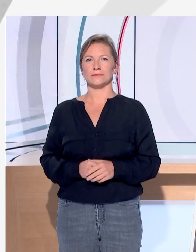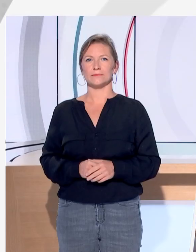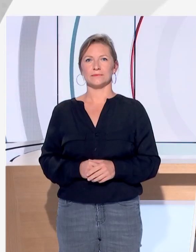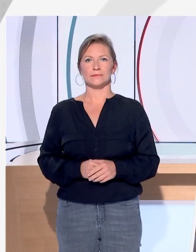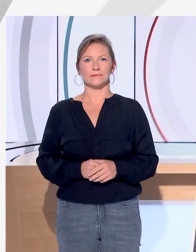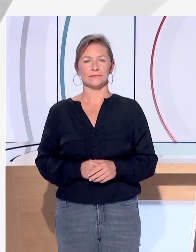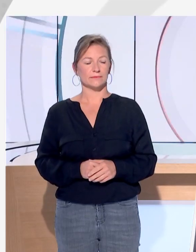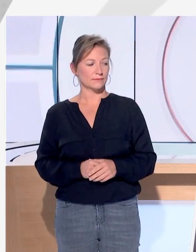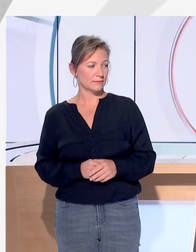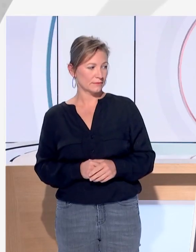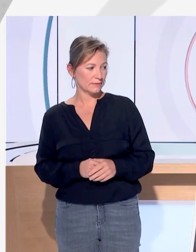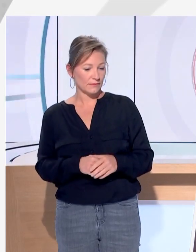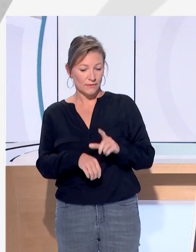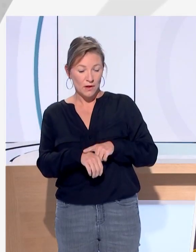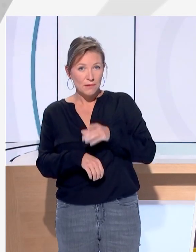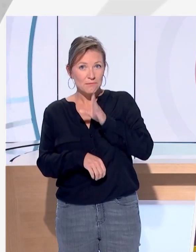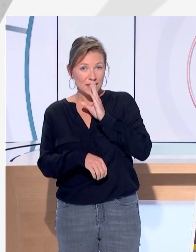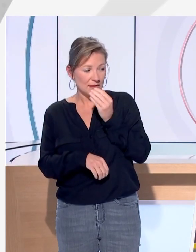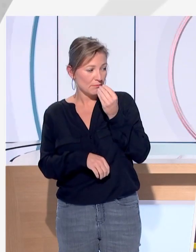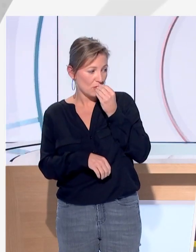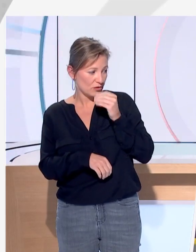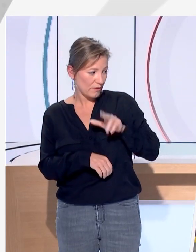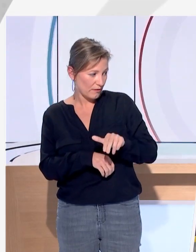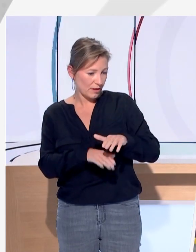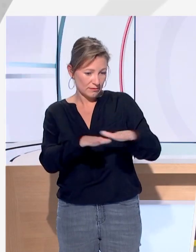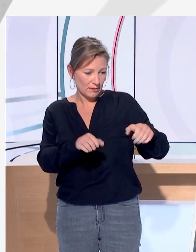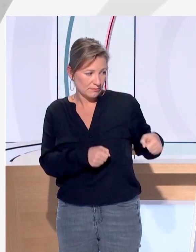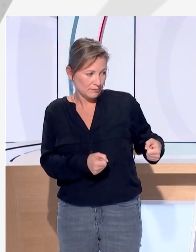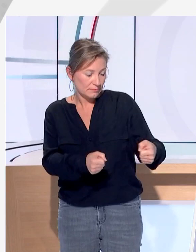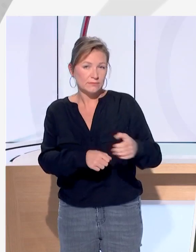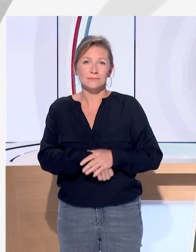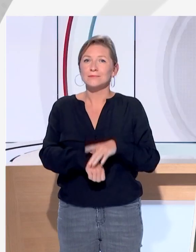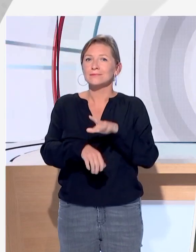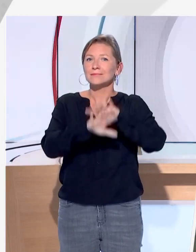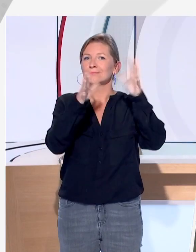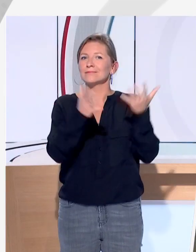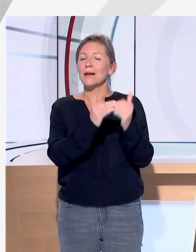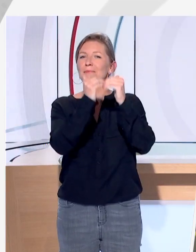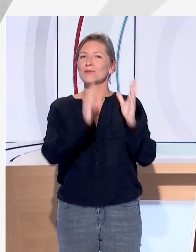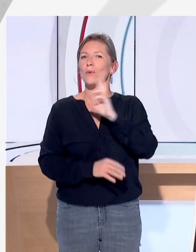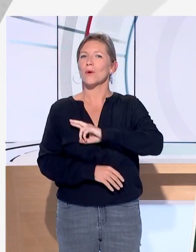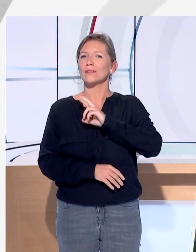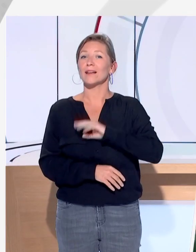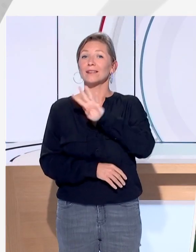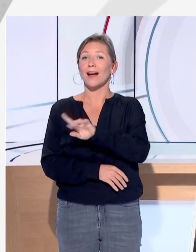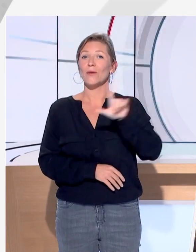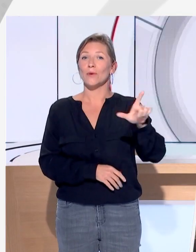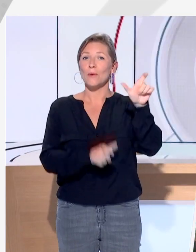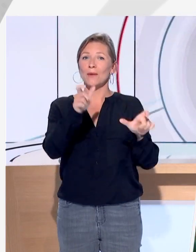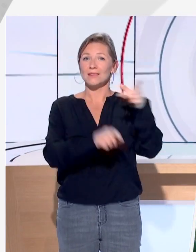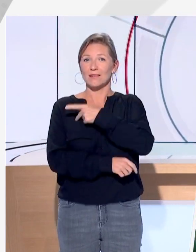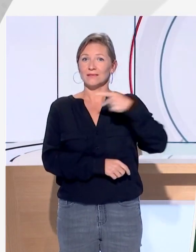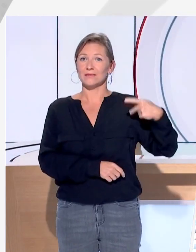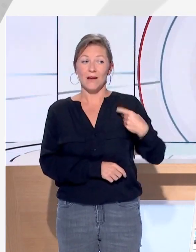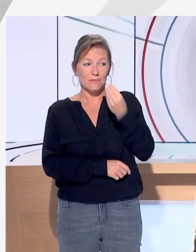Vous allez manger le repas du midi. On va vous installer à table. C'est l'heure du déjeuner pour les 42 résidents de cette maison de retraite. Un